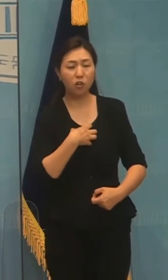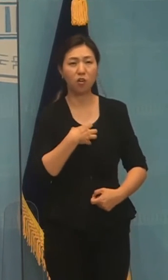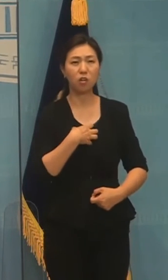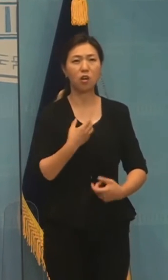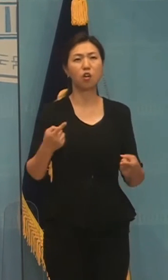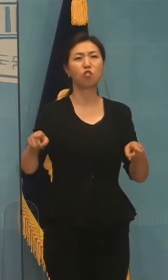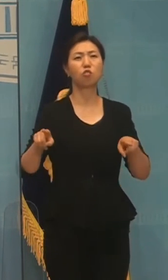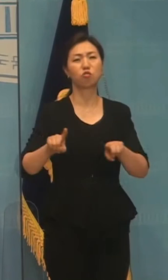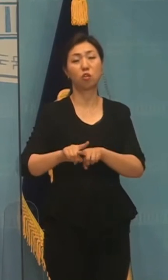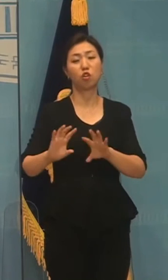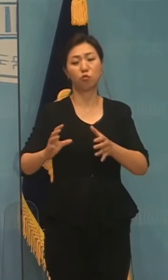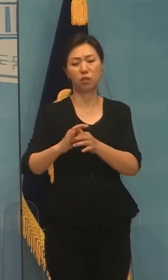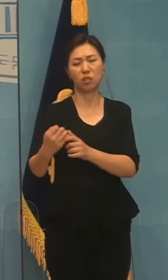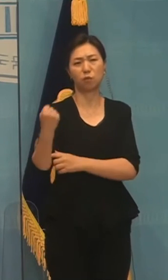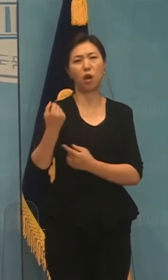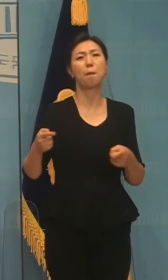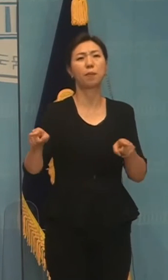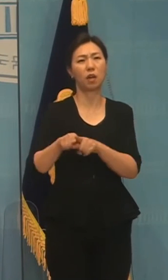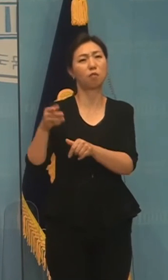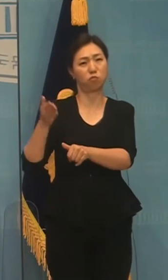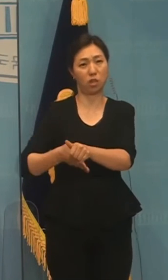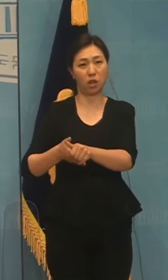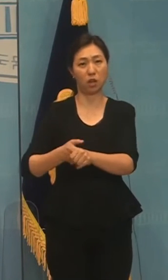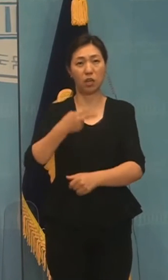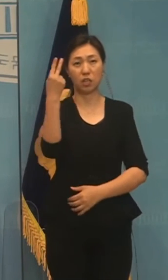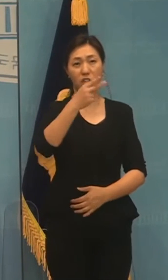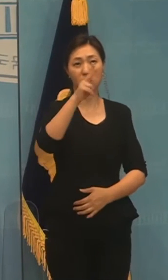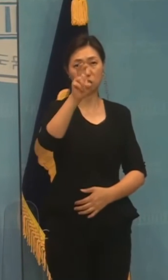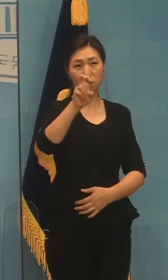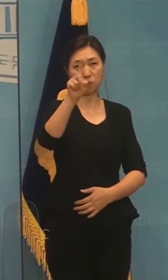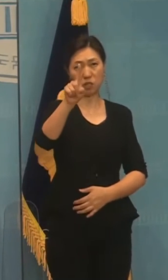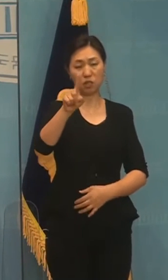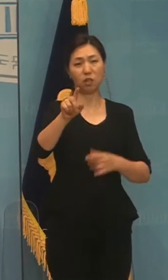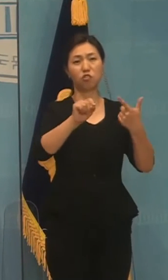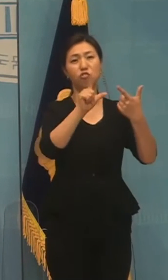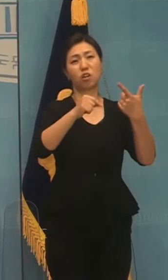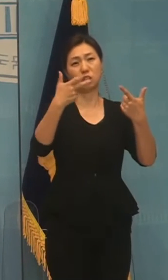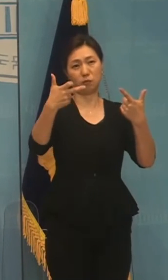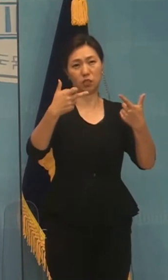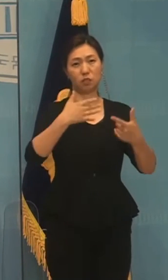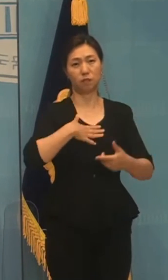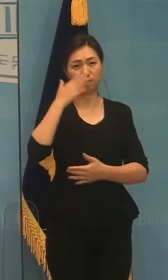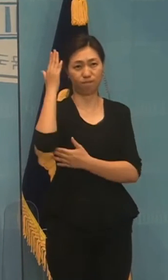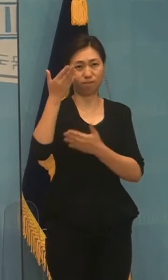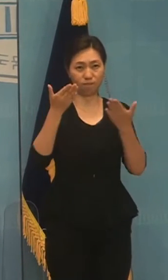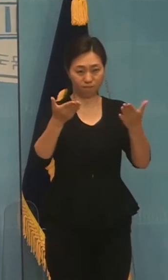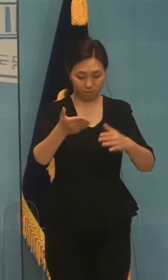해주시기 바랍니다. 2021년 6월 17일 더불어민주당 국회의원 양혜원입니다.